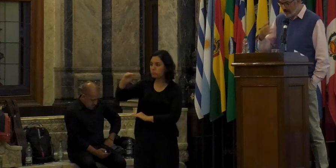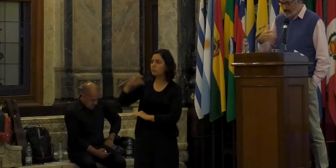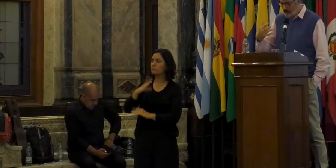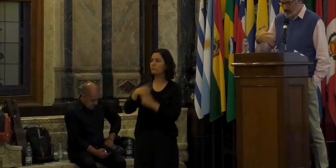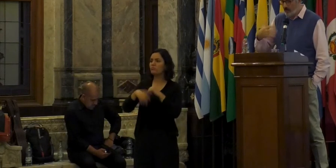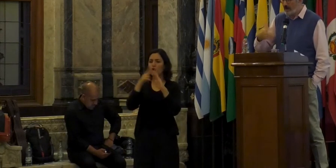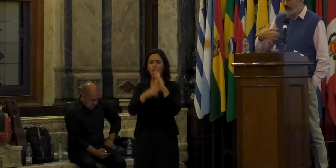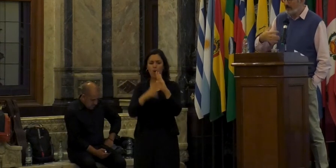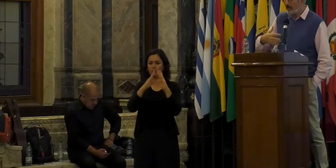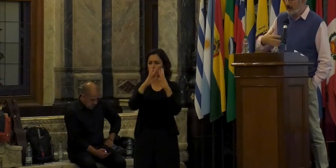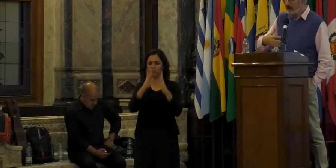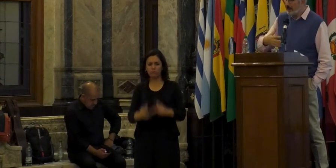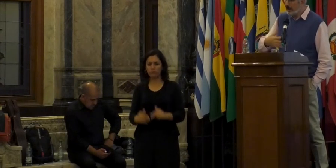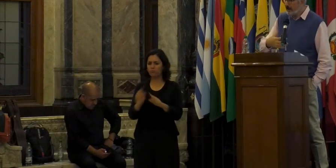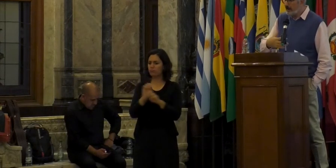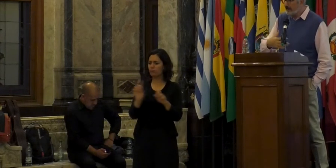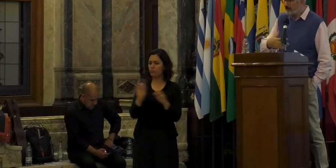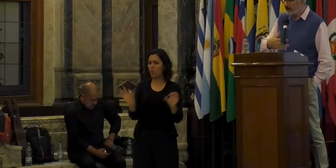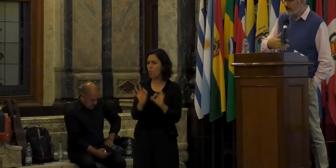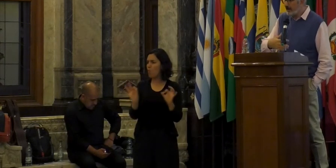normas. O sea, había toda una